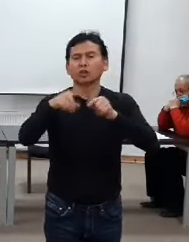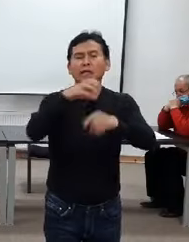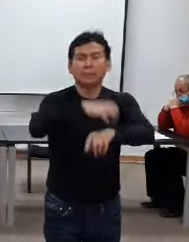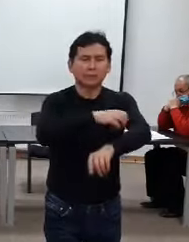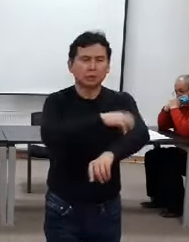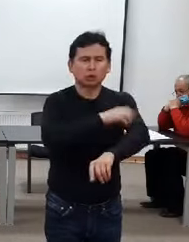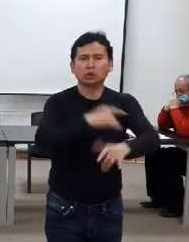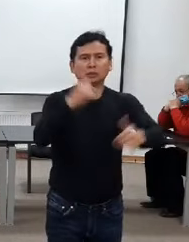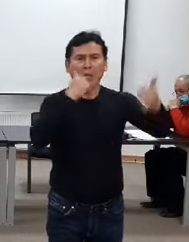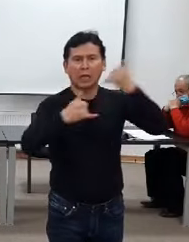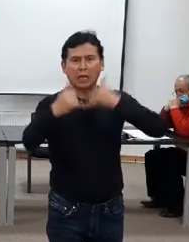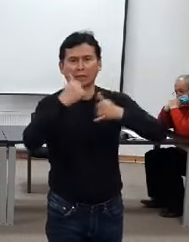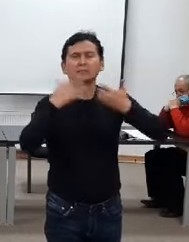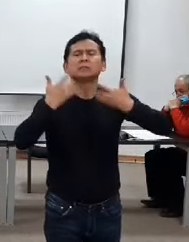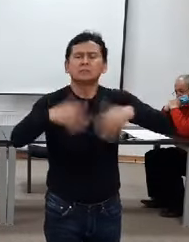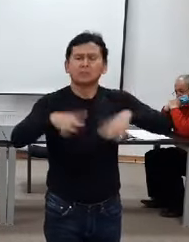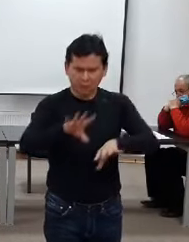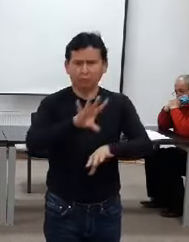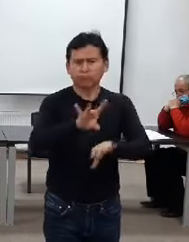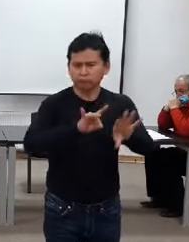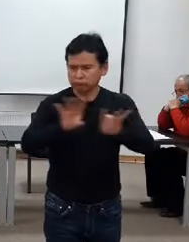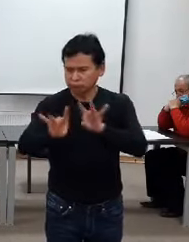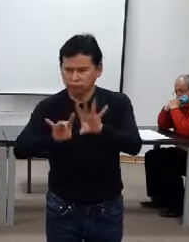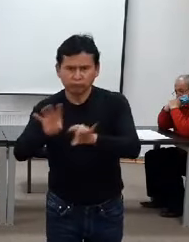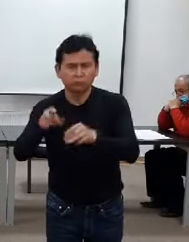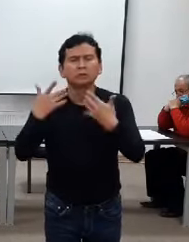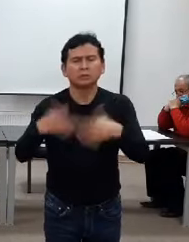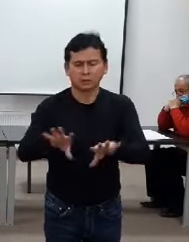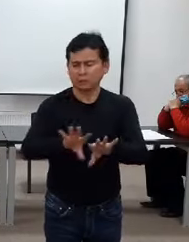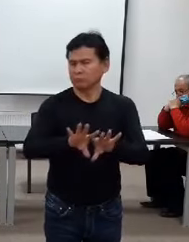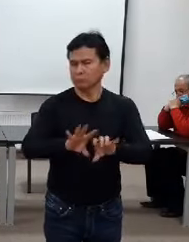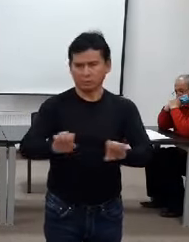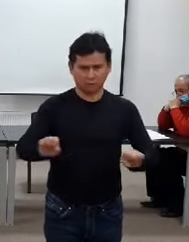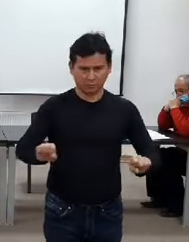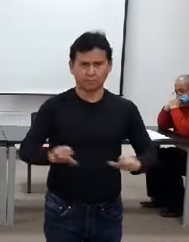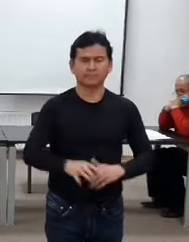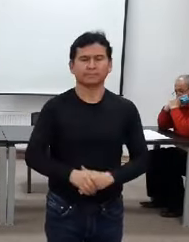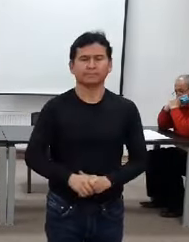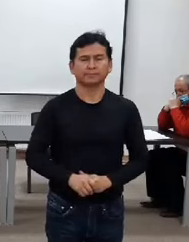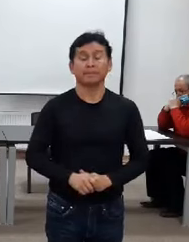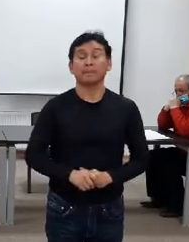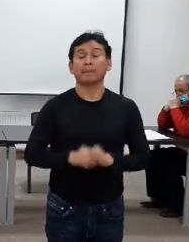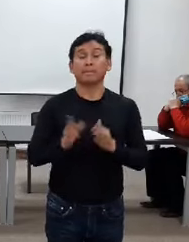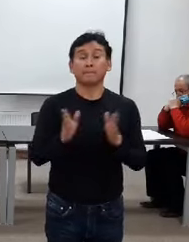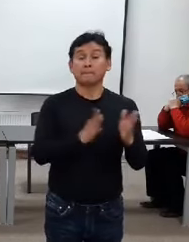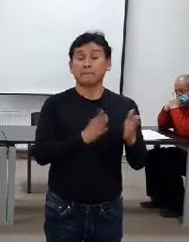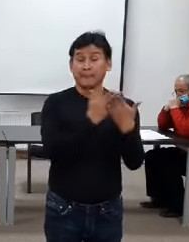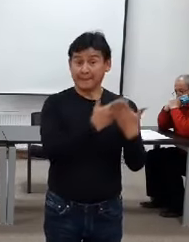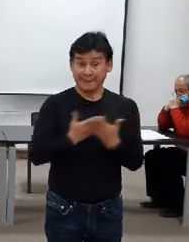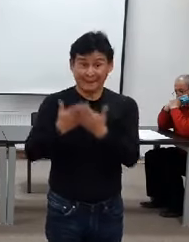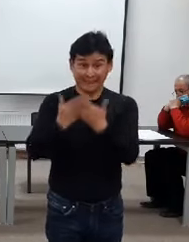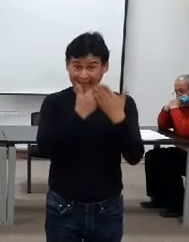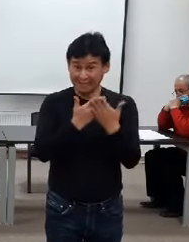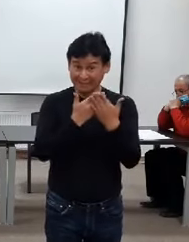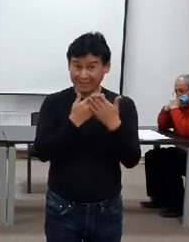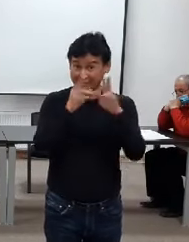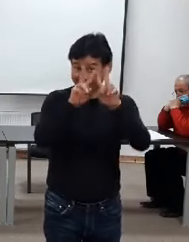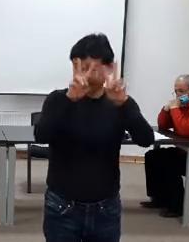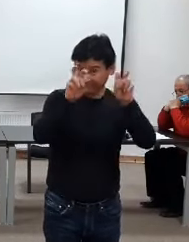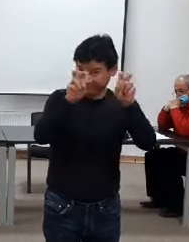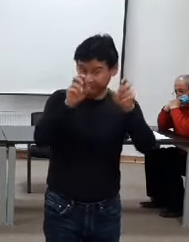nos siga llamando, ya tenemos a todos los pasajeros de interés, por lo menos ya ubicados y contactados. Y en relación a este estudio de trazabilidad, les